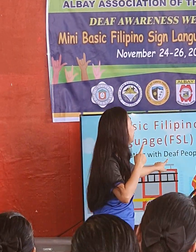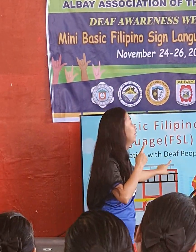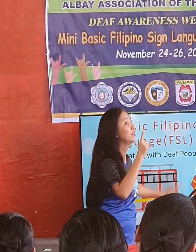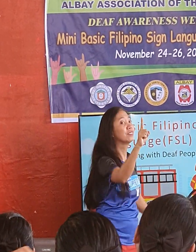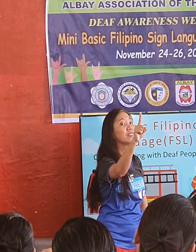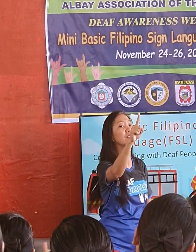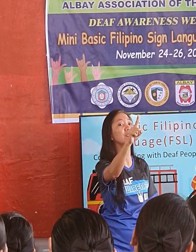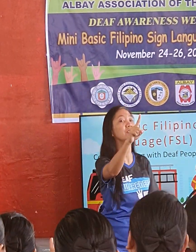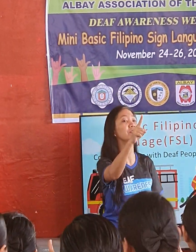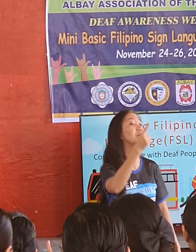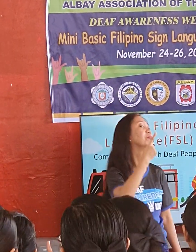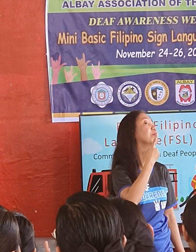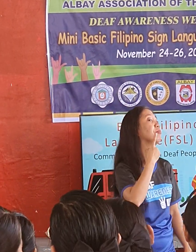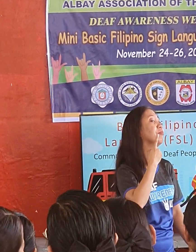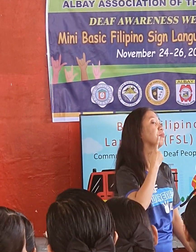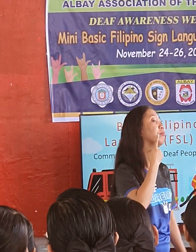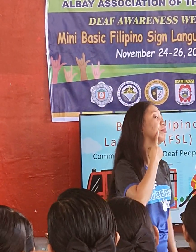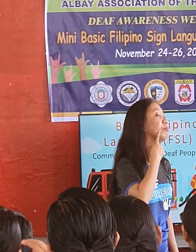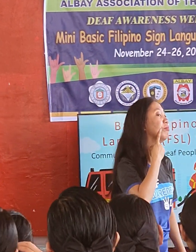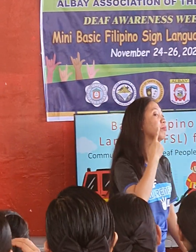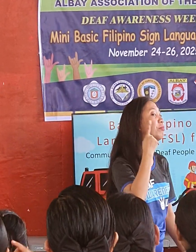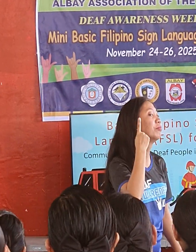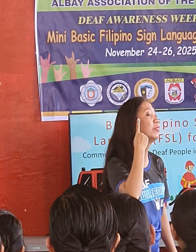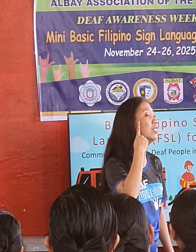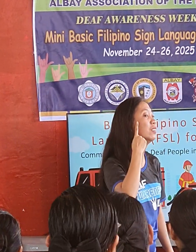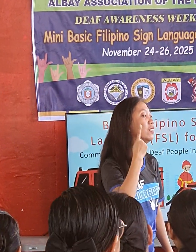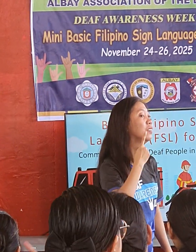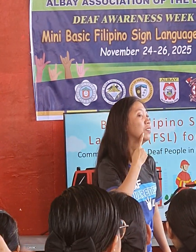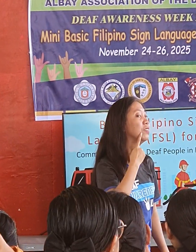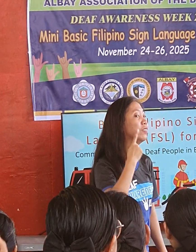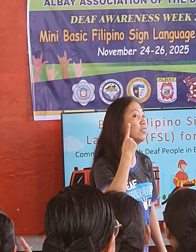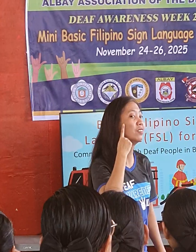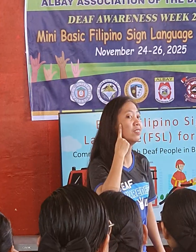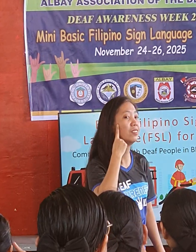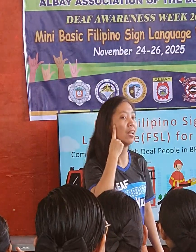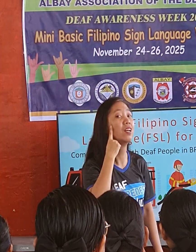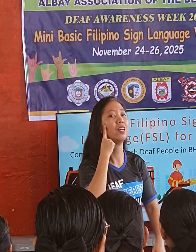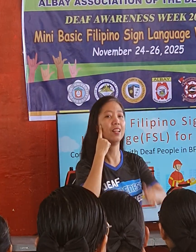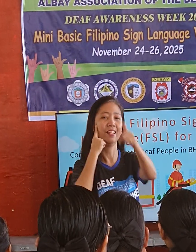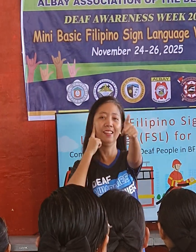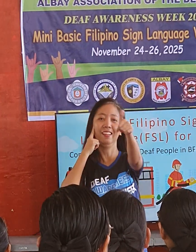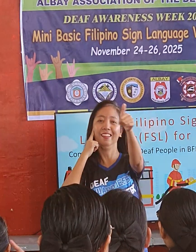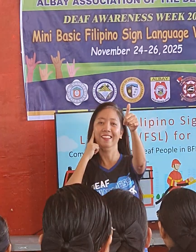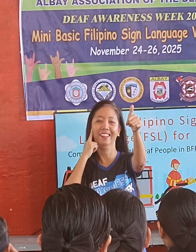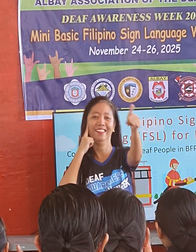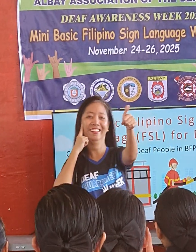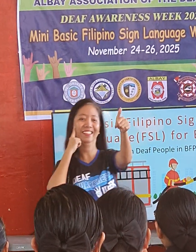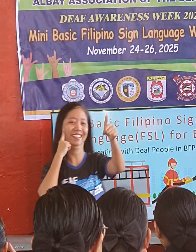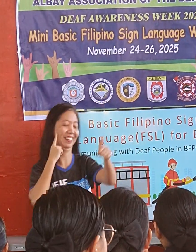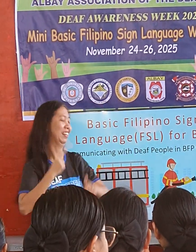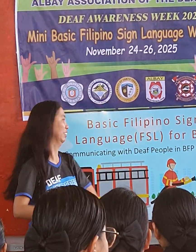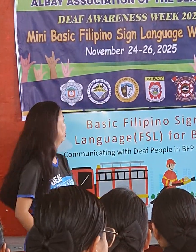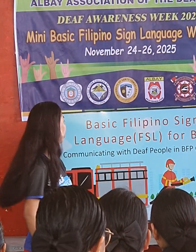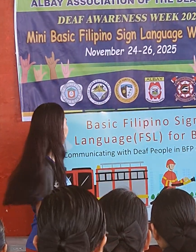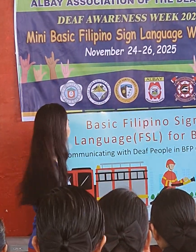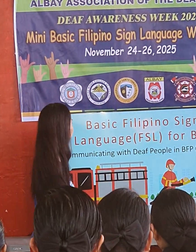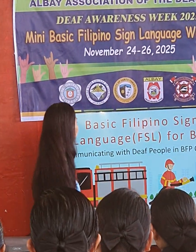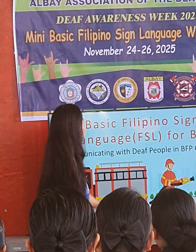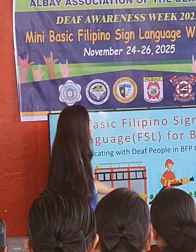Ito po yung sign ng deaf. Sa may and ears. Yan. Deaf.